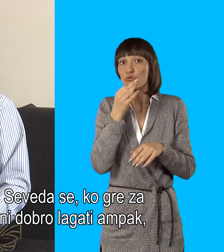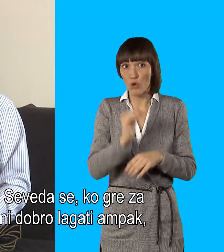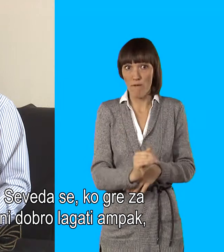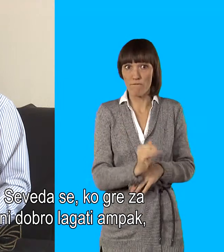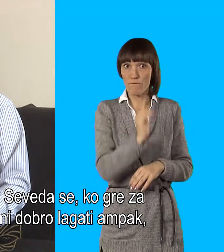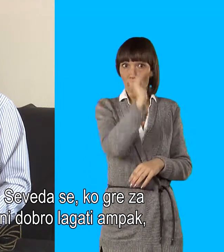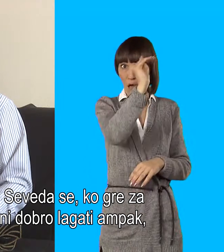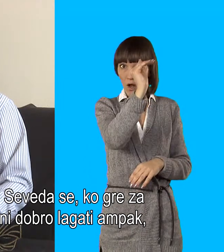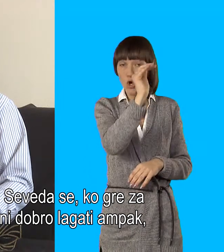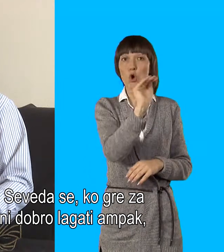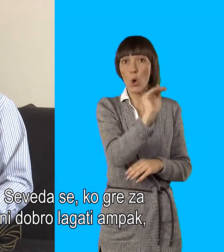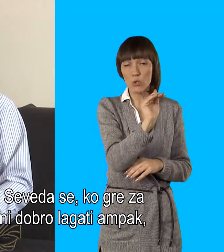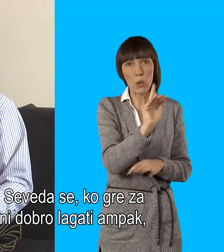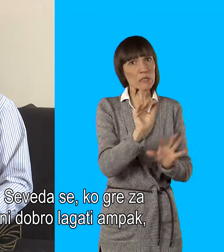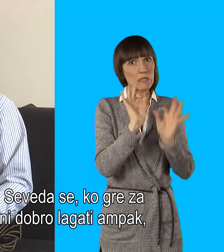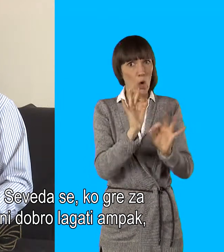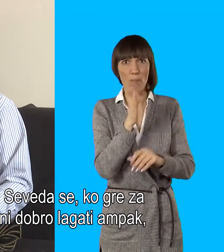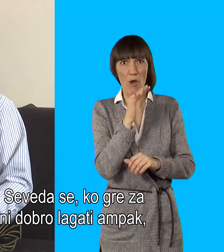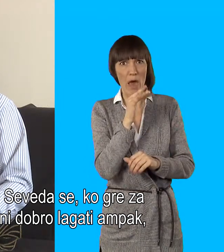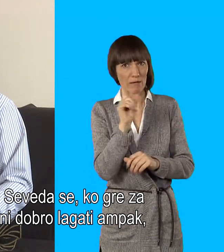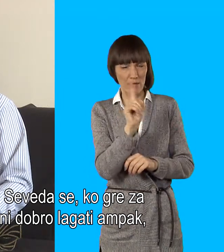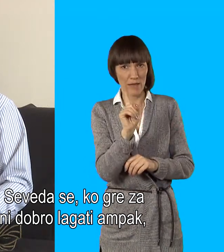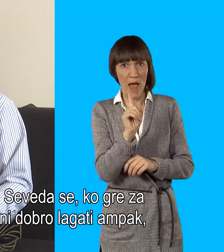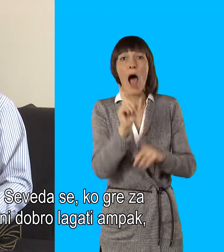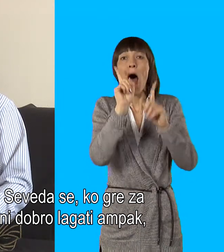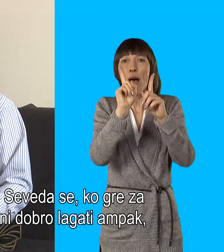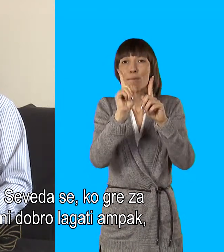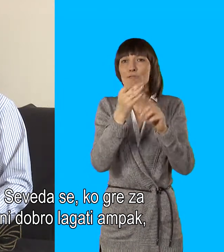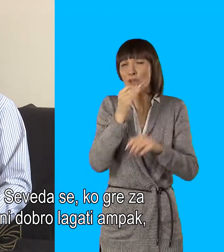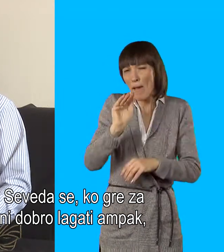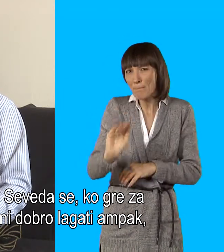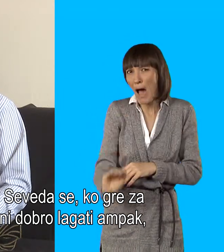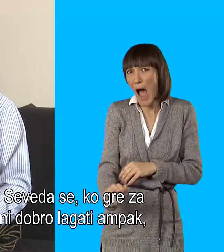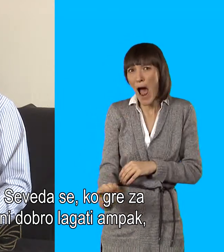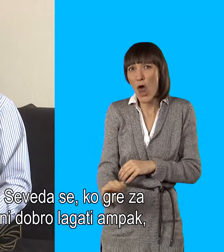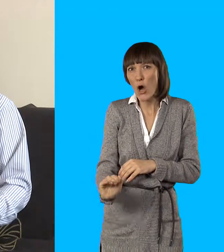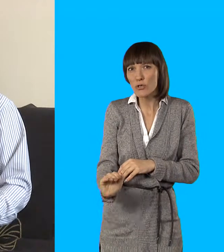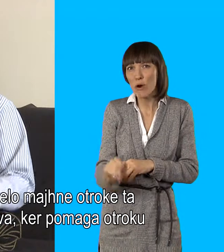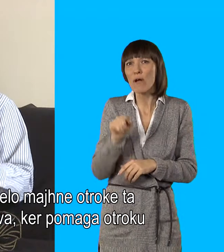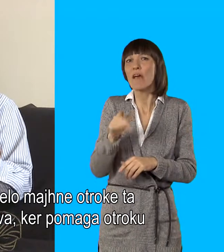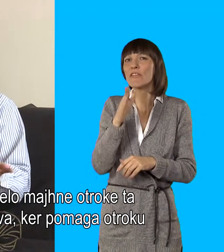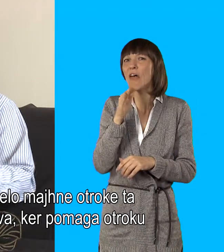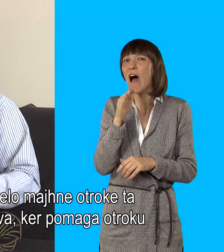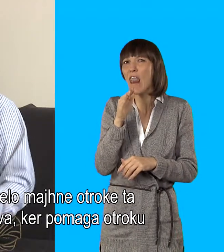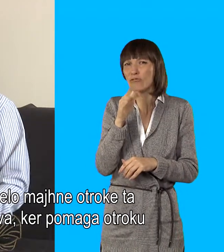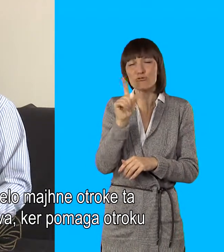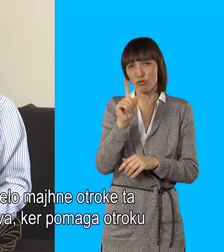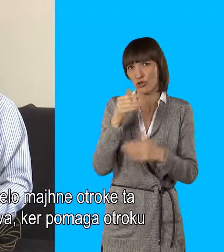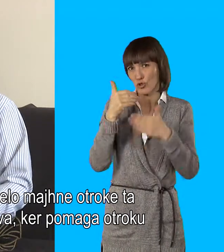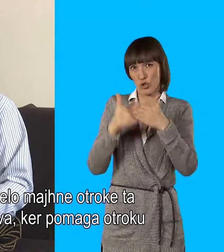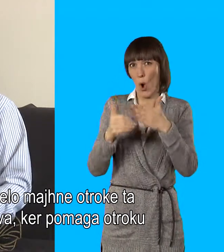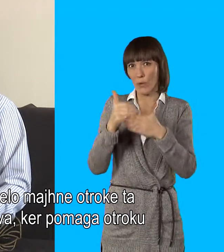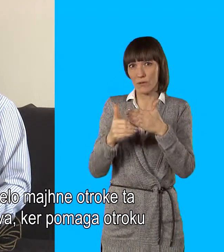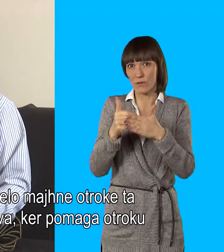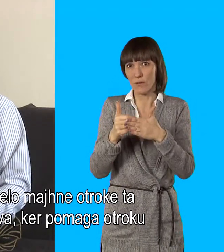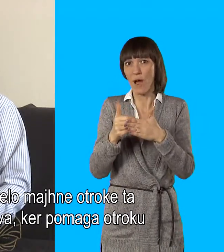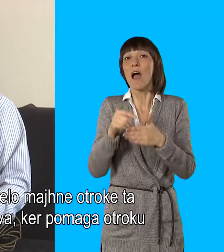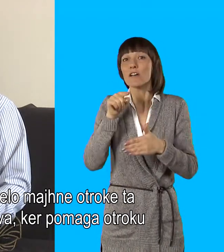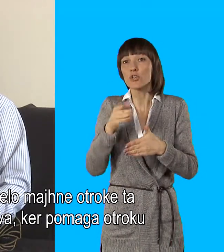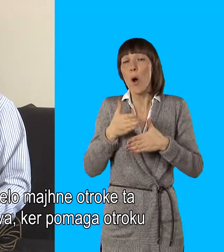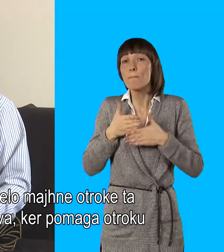je pravzaprav normalno za njega v tej situaciji. Kaj pa bi starši morali narediti v